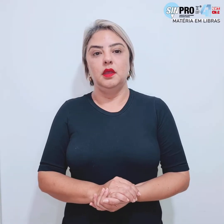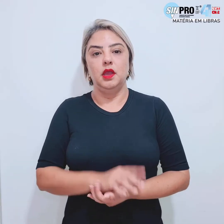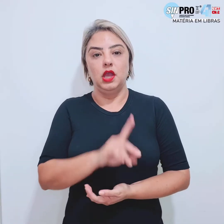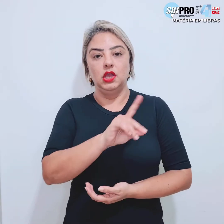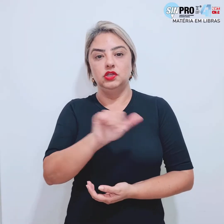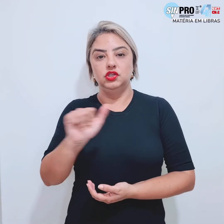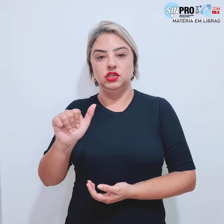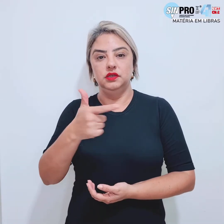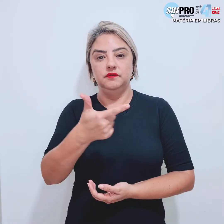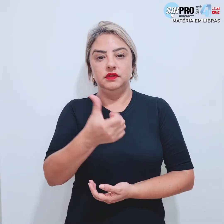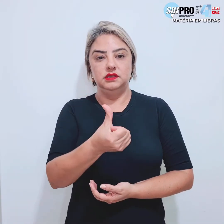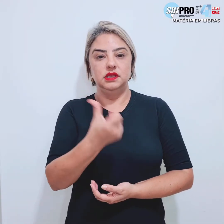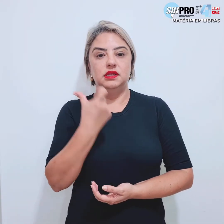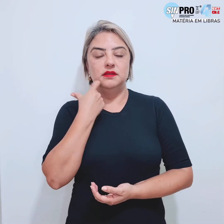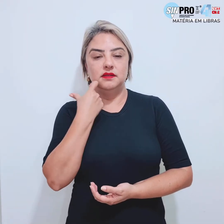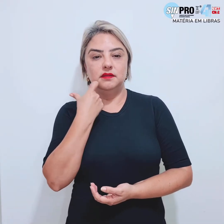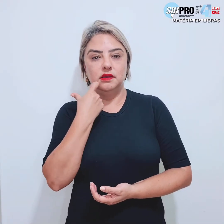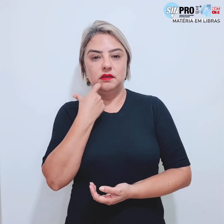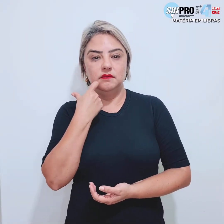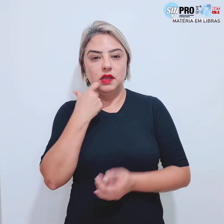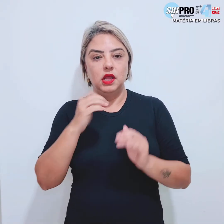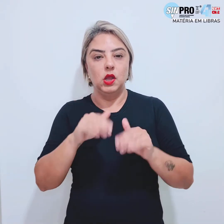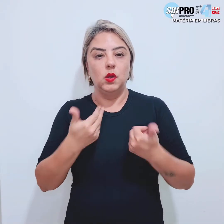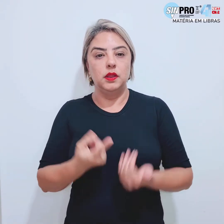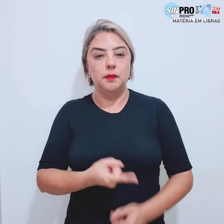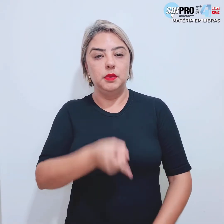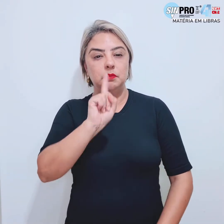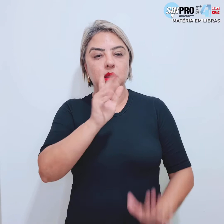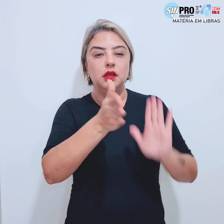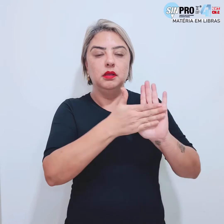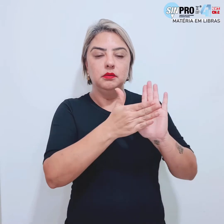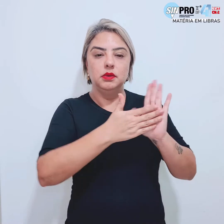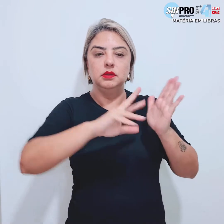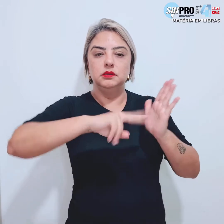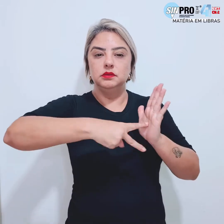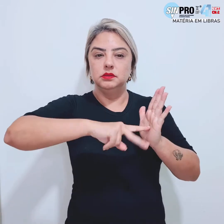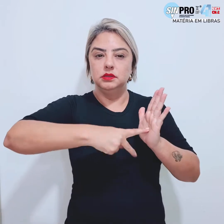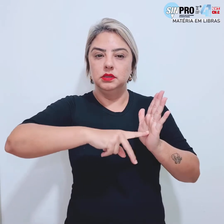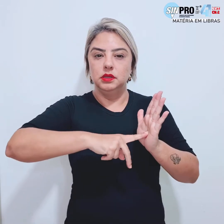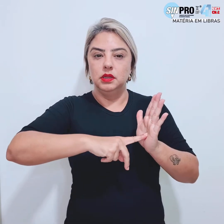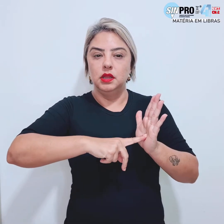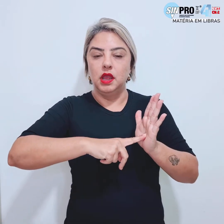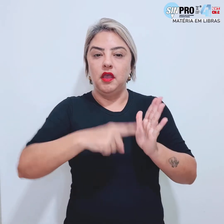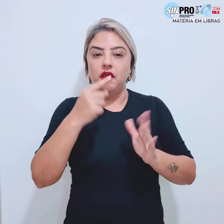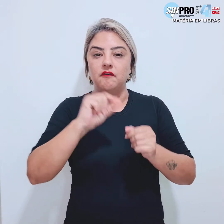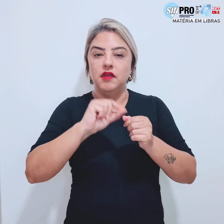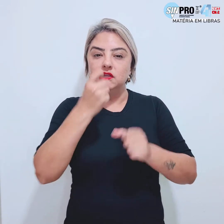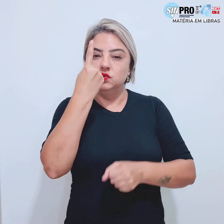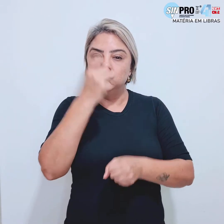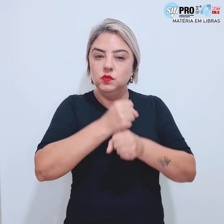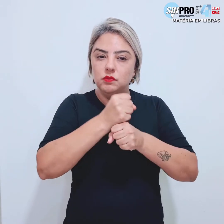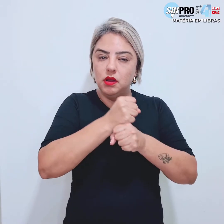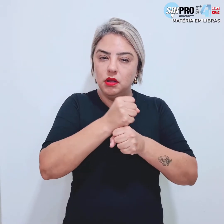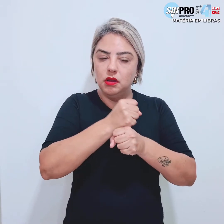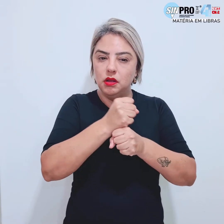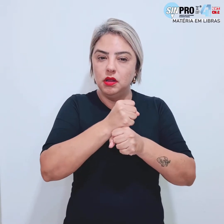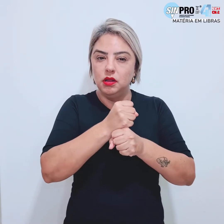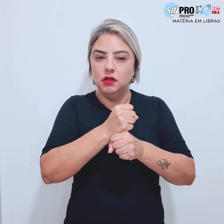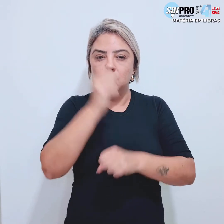Nesta sexta-feira 26, quando a primeira campanha do sindicato completa um ano,